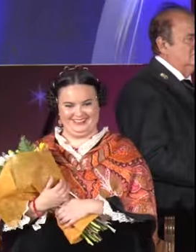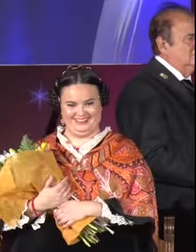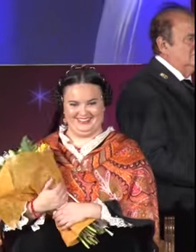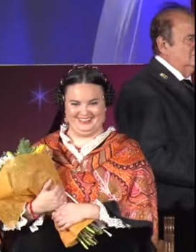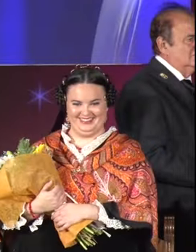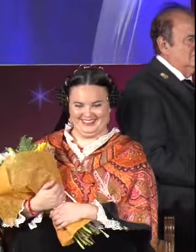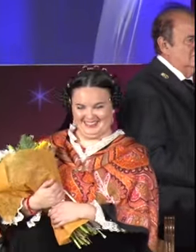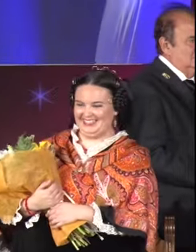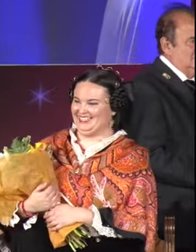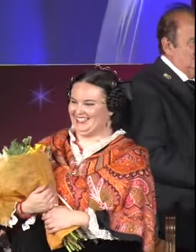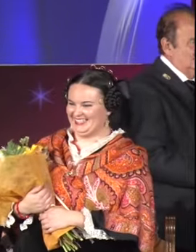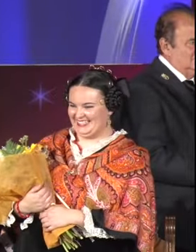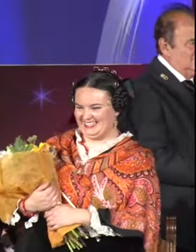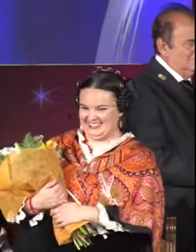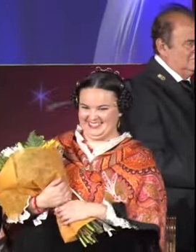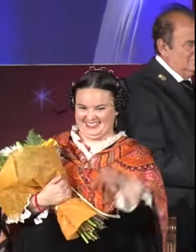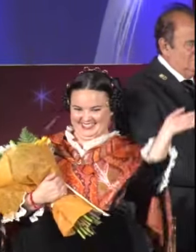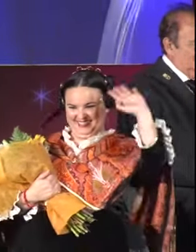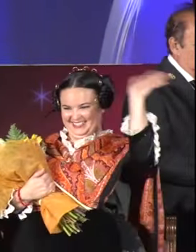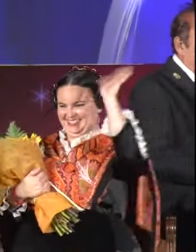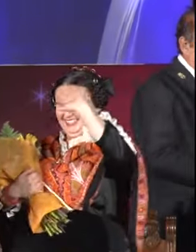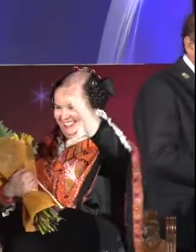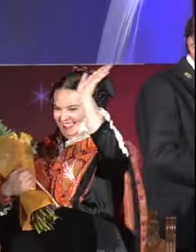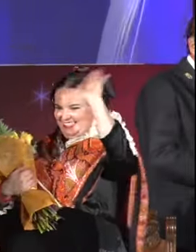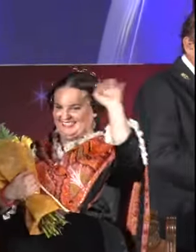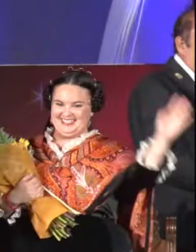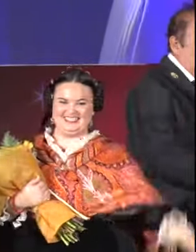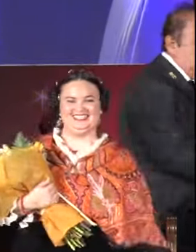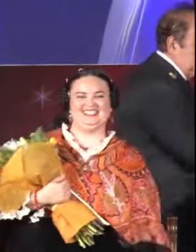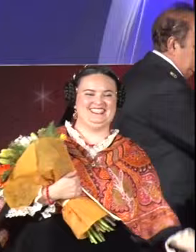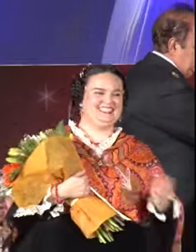Álvaro Real Avellán. Pasito al frente, por favor.